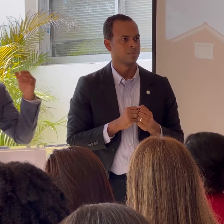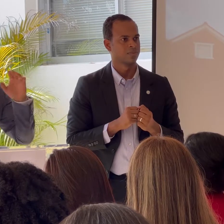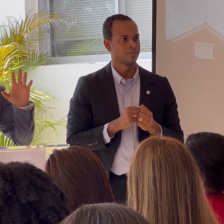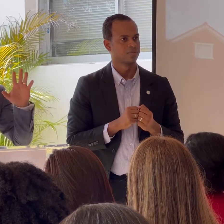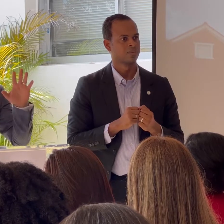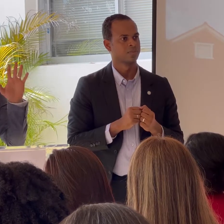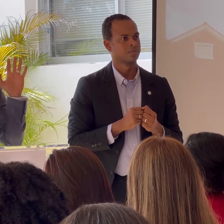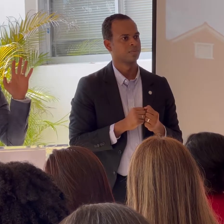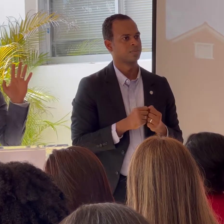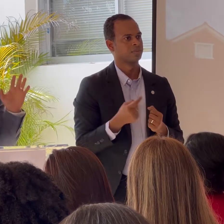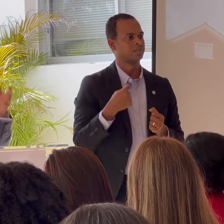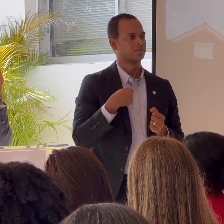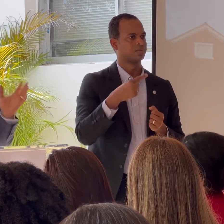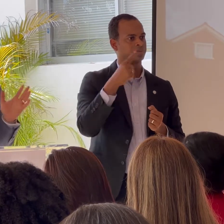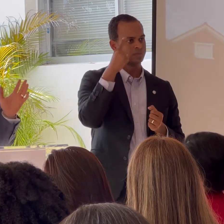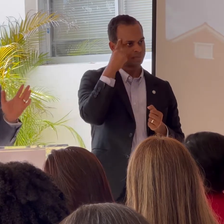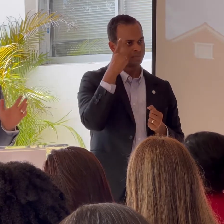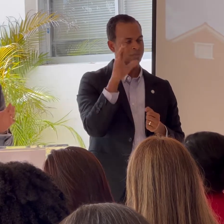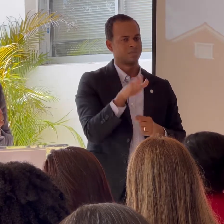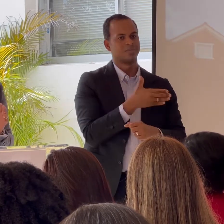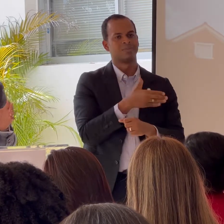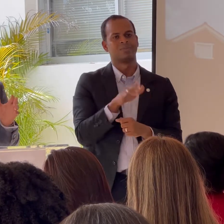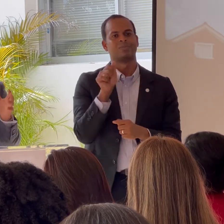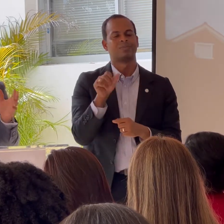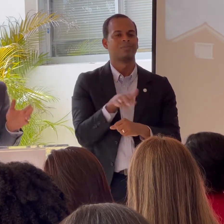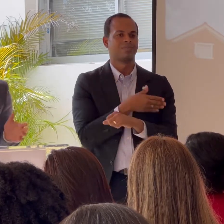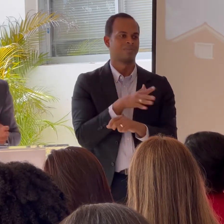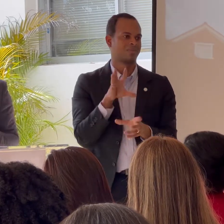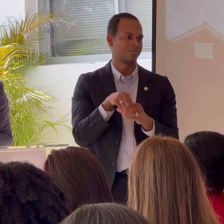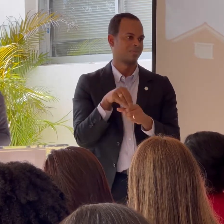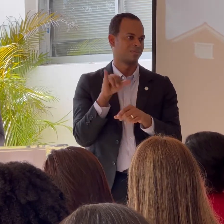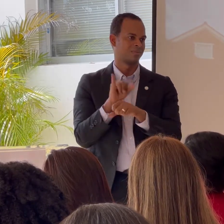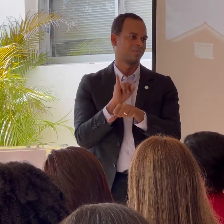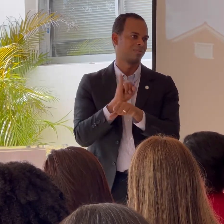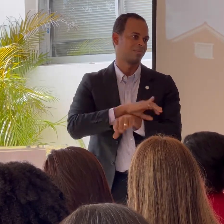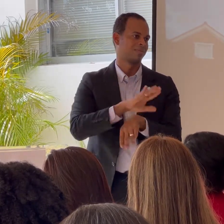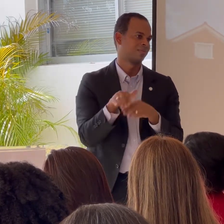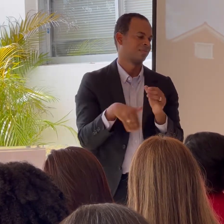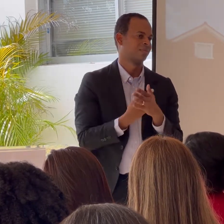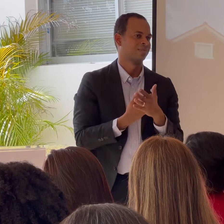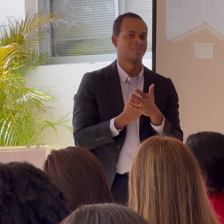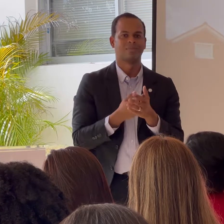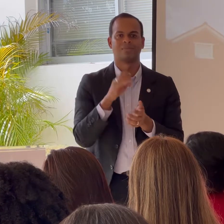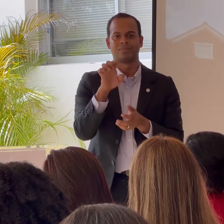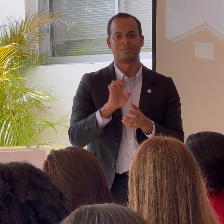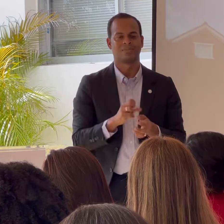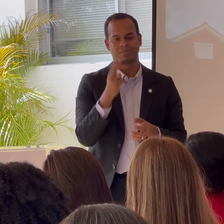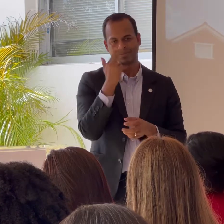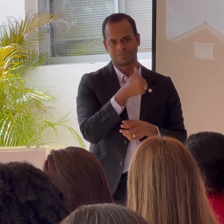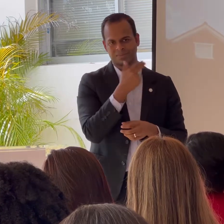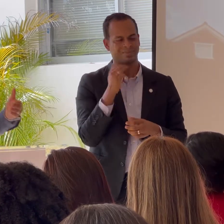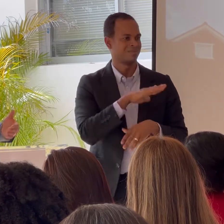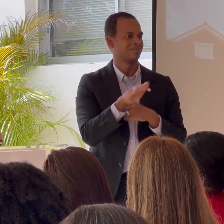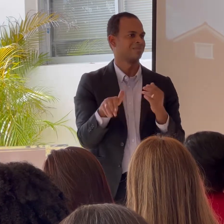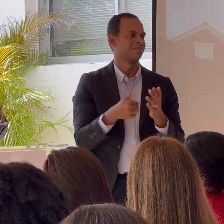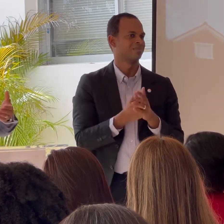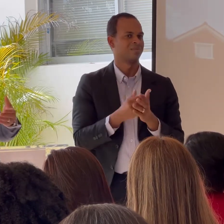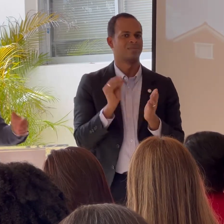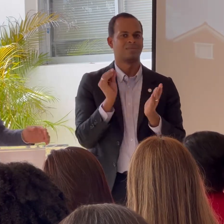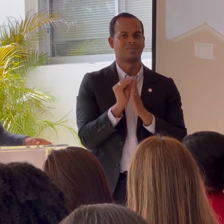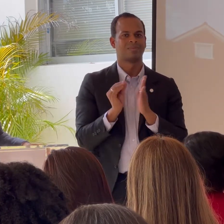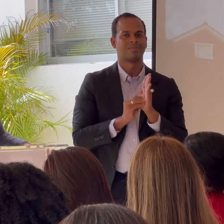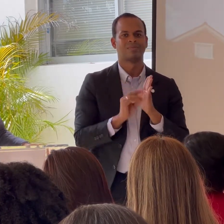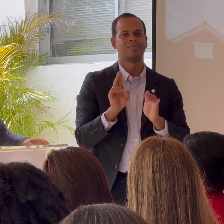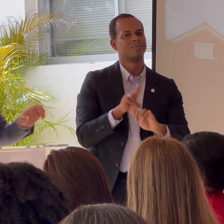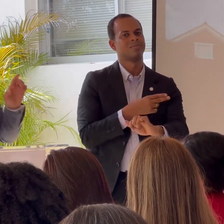y esta, yo creo que esa es una canción que debería cantarse en las iglesias, en todas las evangélicas, las católicas, eso debería montarse como un